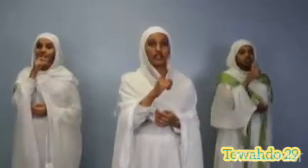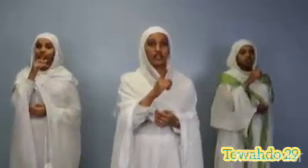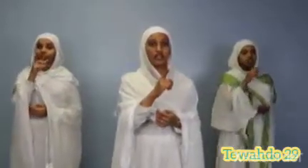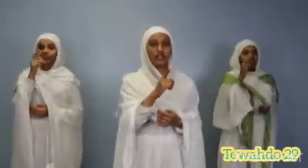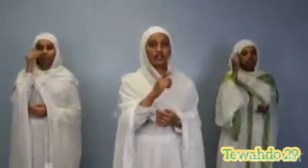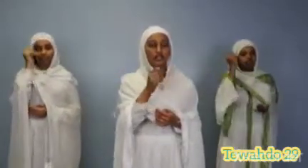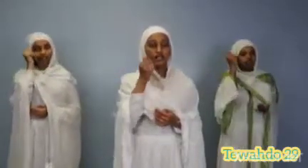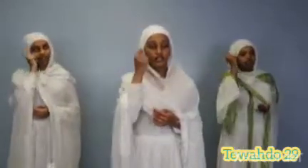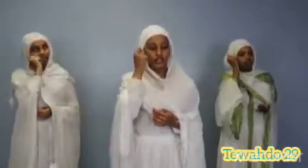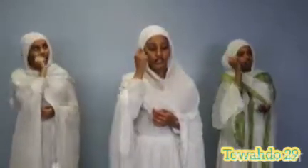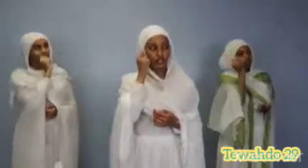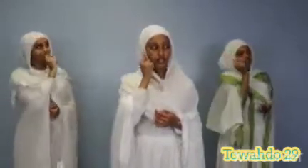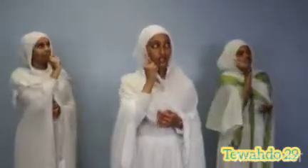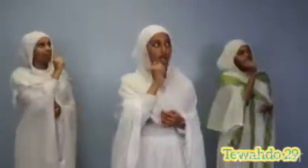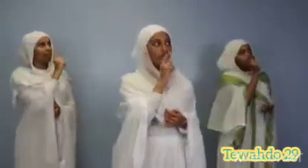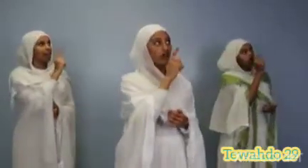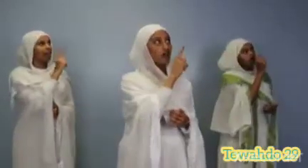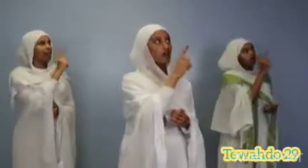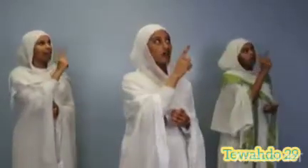በአሜነ ዚአሃ